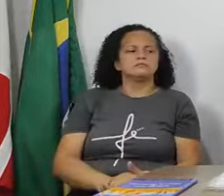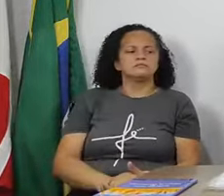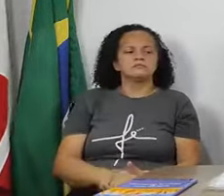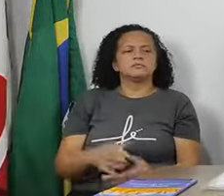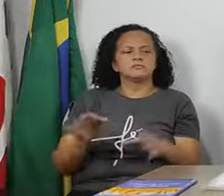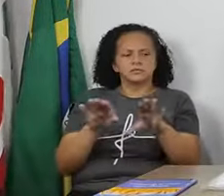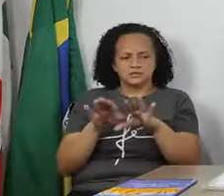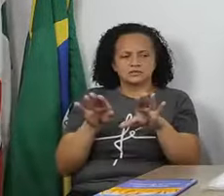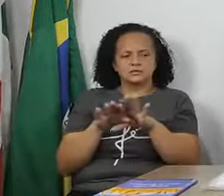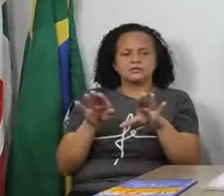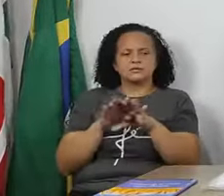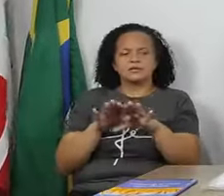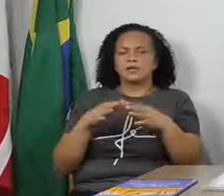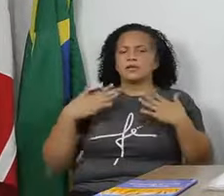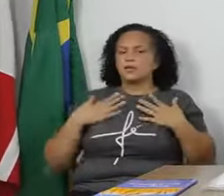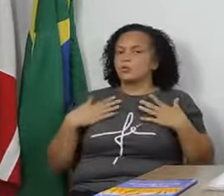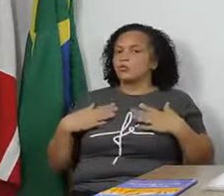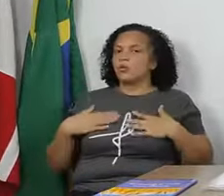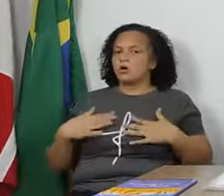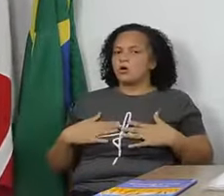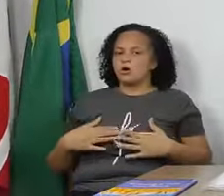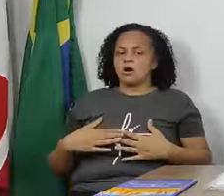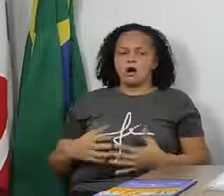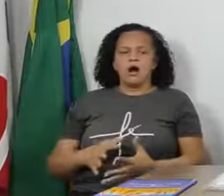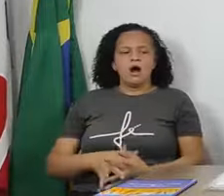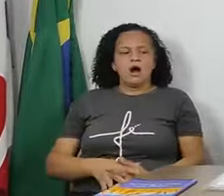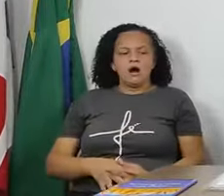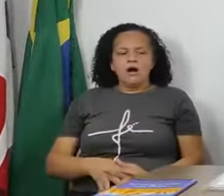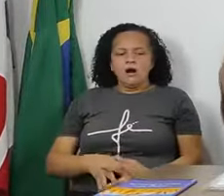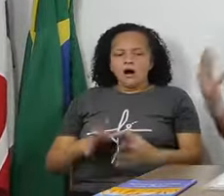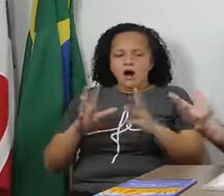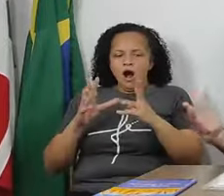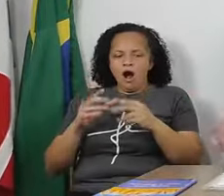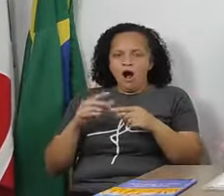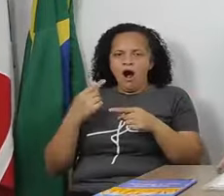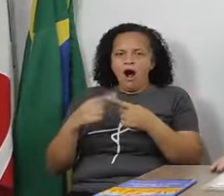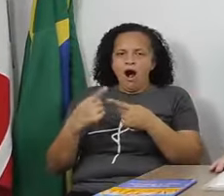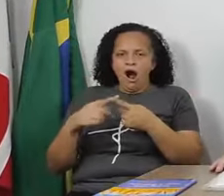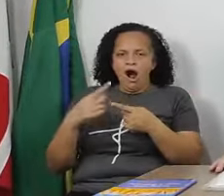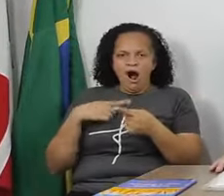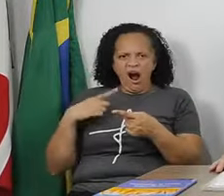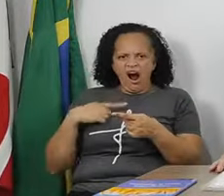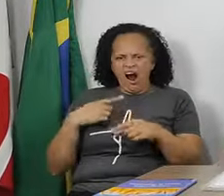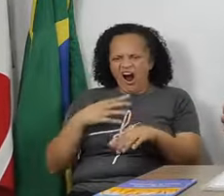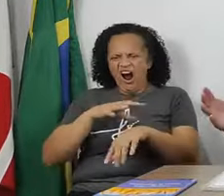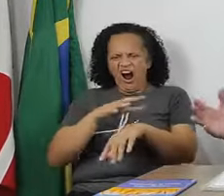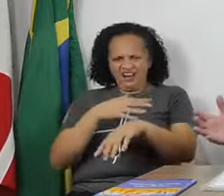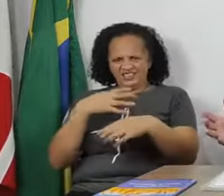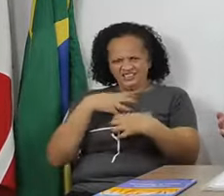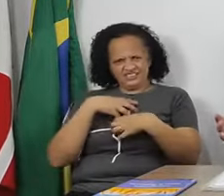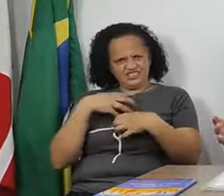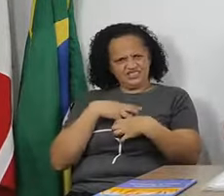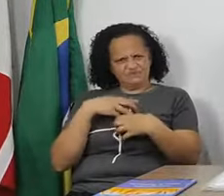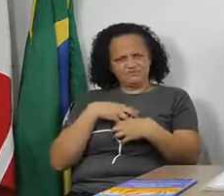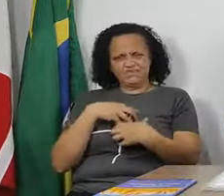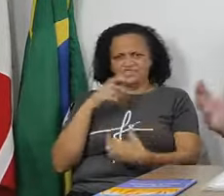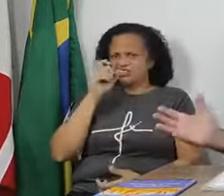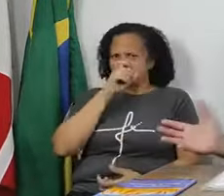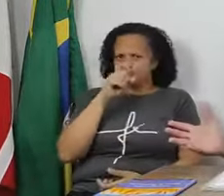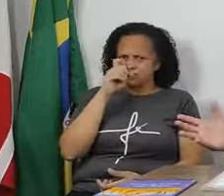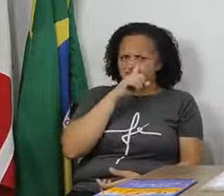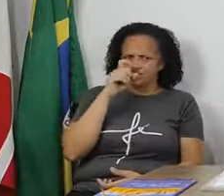corpo, né? Muitas vezes que acaba sofrendo sintomas mentirosos de enfermidade.